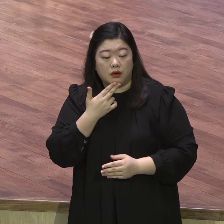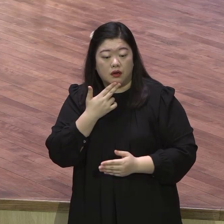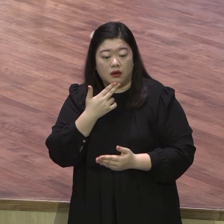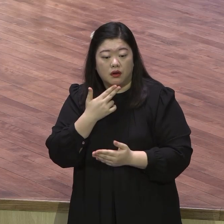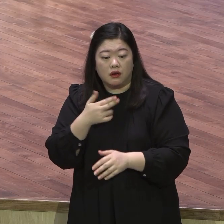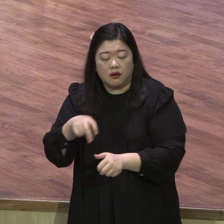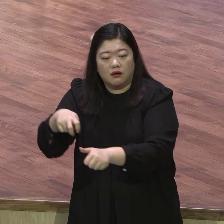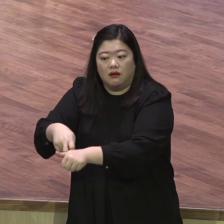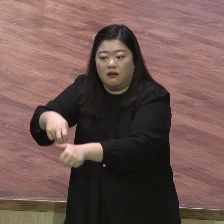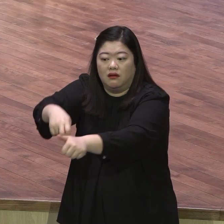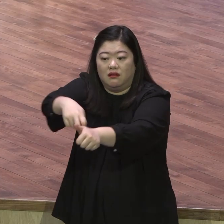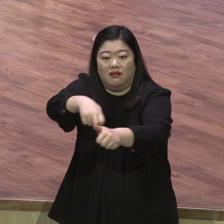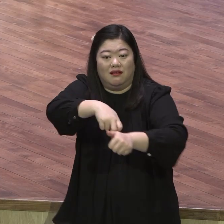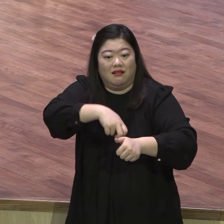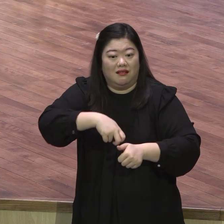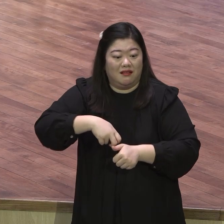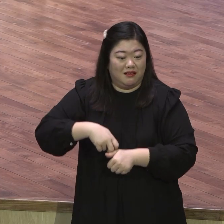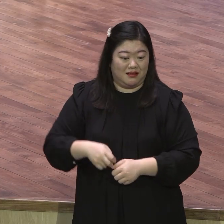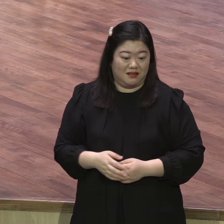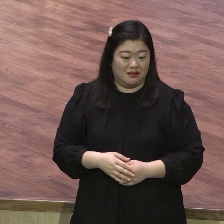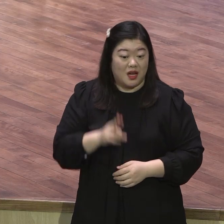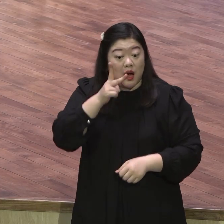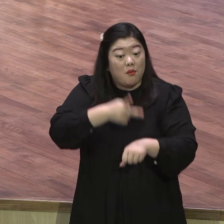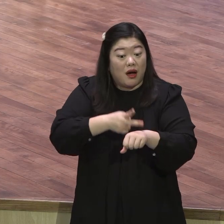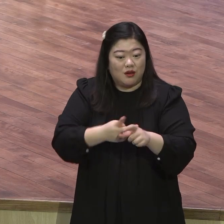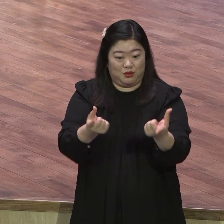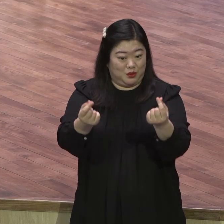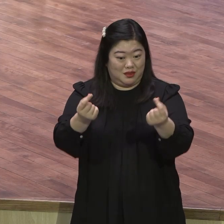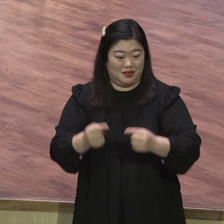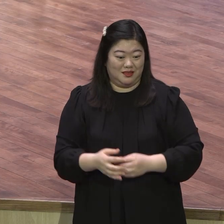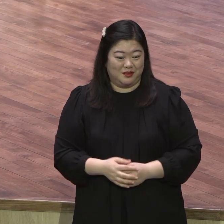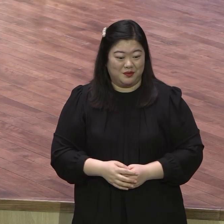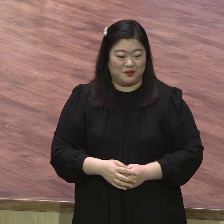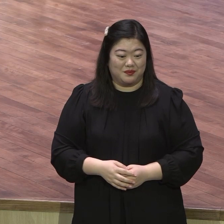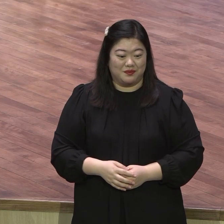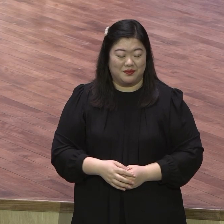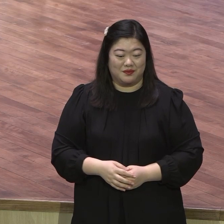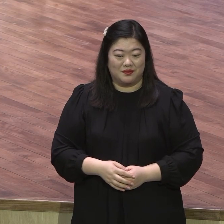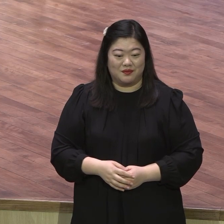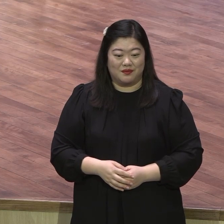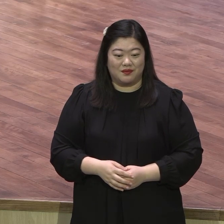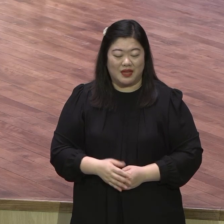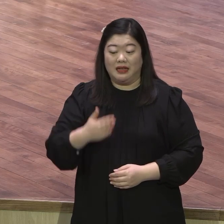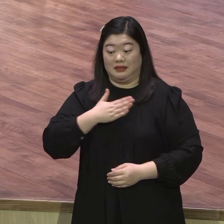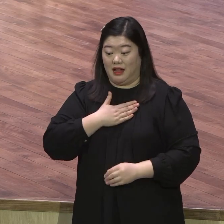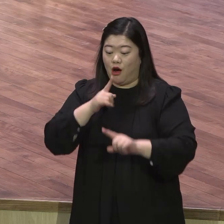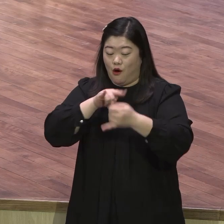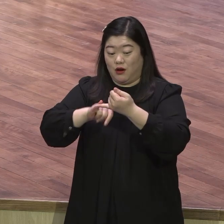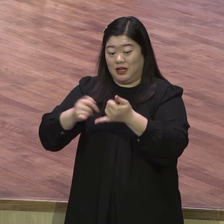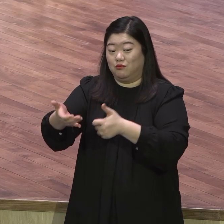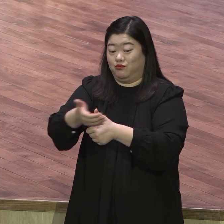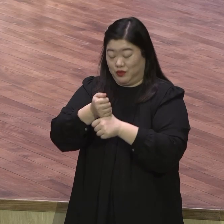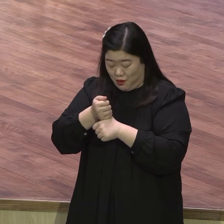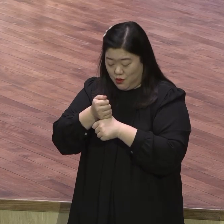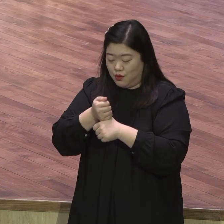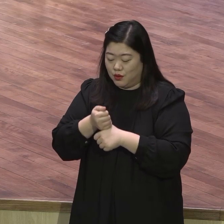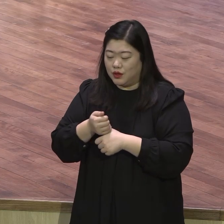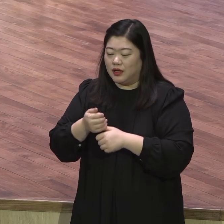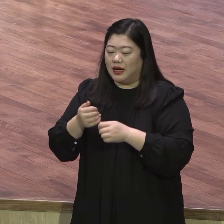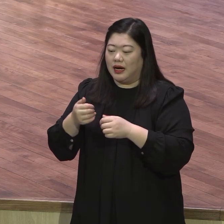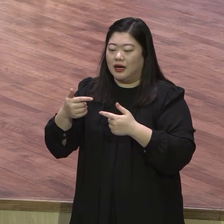사토발도 마찬가지예요. 여러분이 하나님 주시는 이 은약의 말씀 잡고 내가 은약의 영속에 사용하고 있다는 사실을